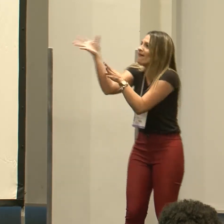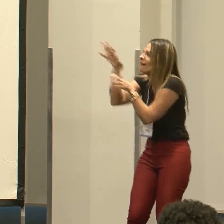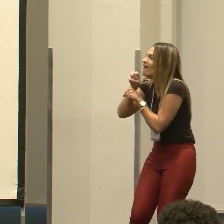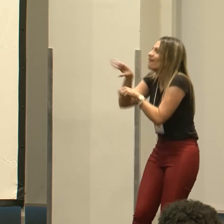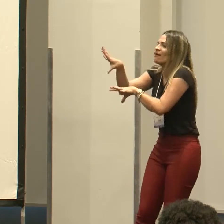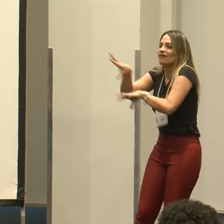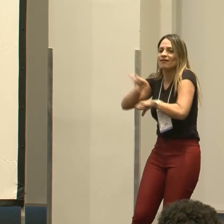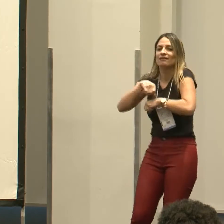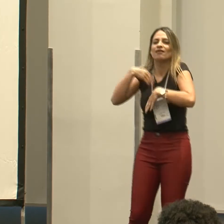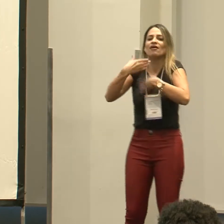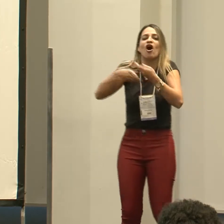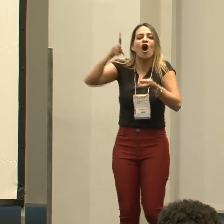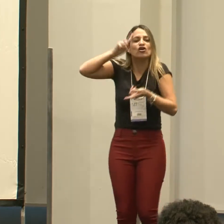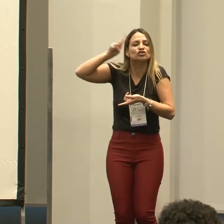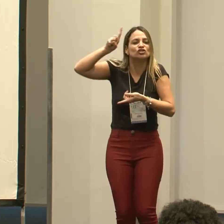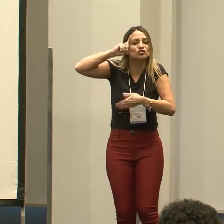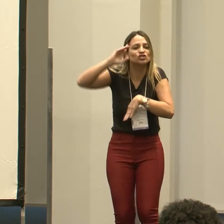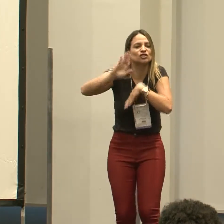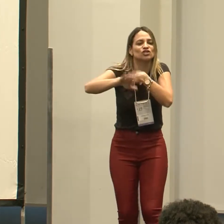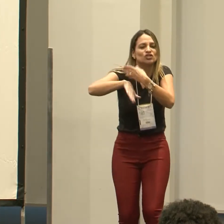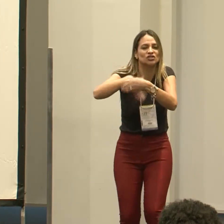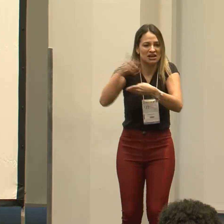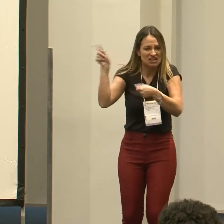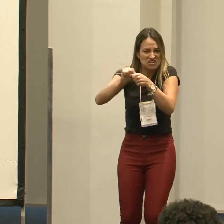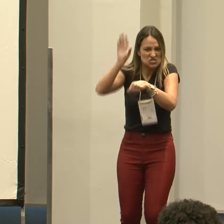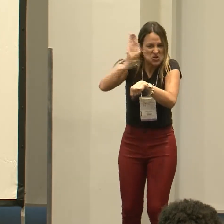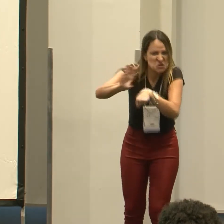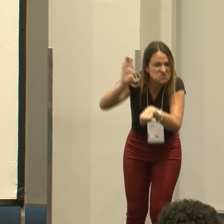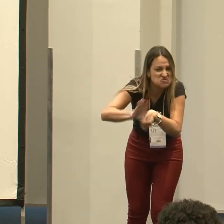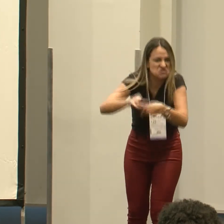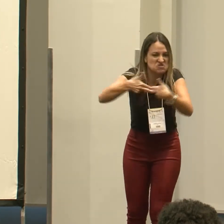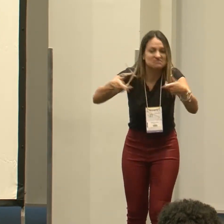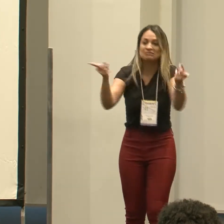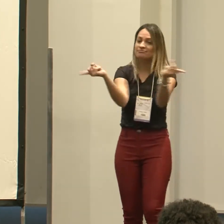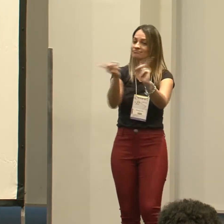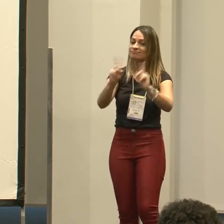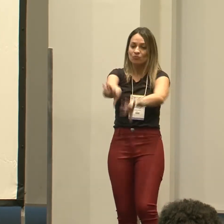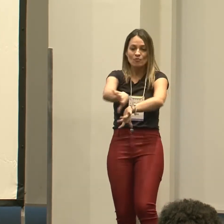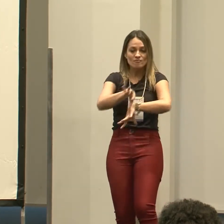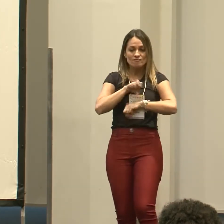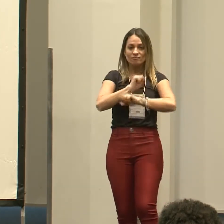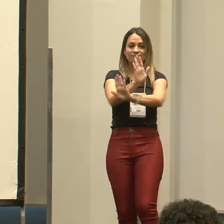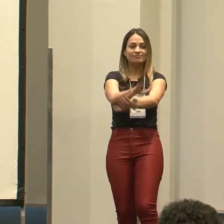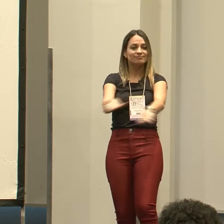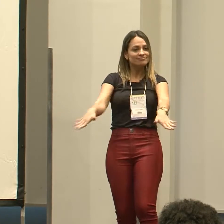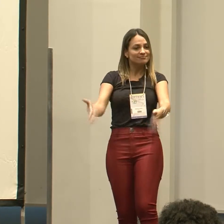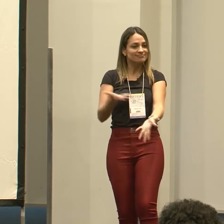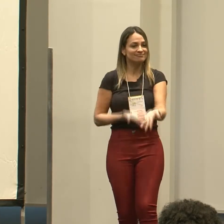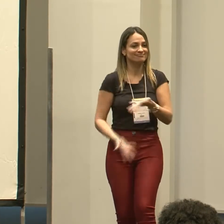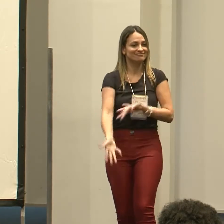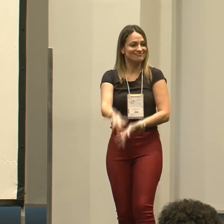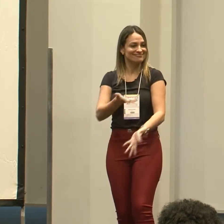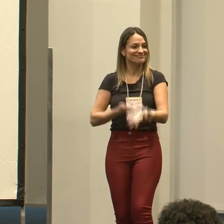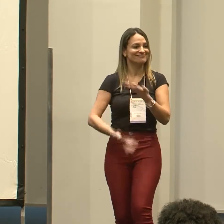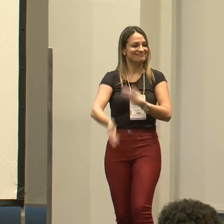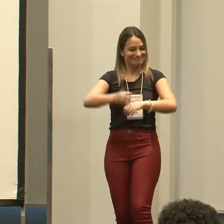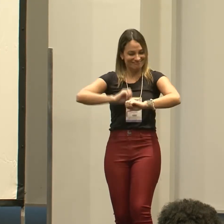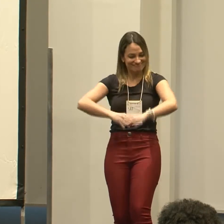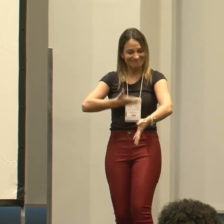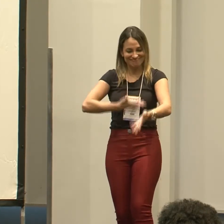ali. E as crianças foram assimilando através de um uso cotidiano da língua de sinais,